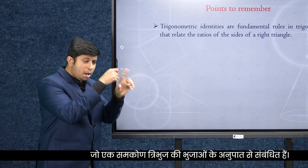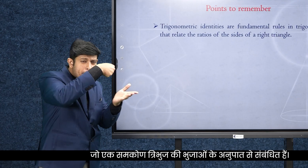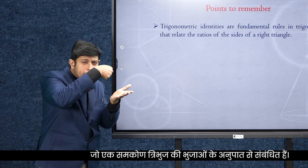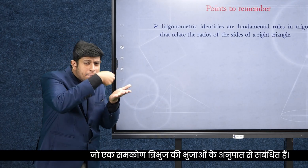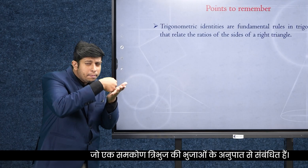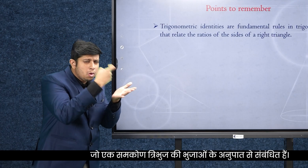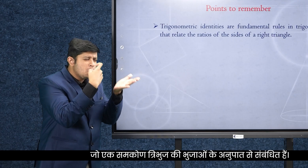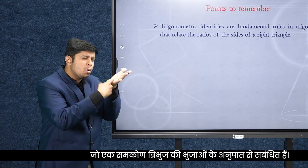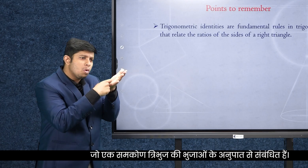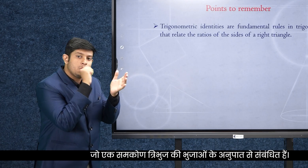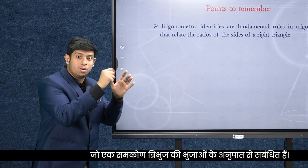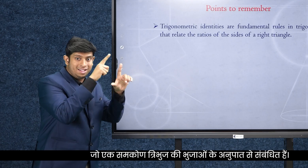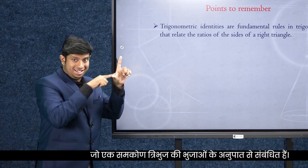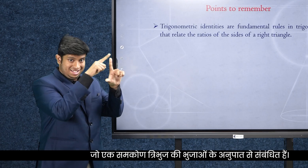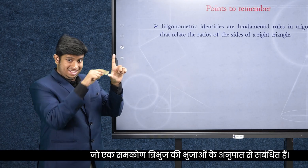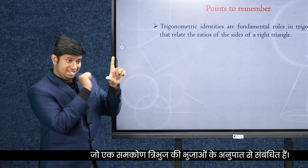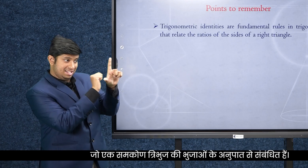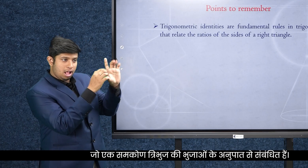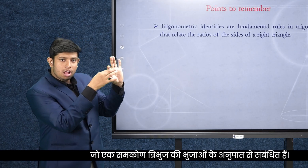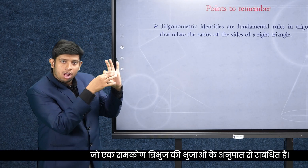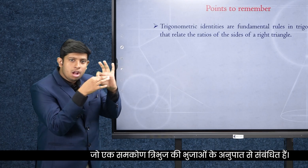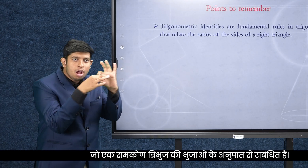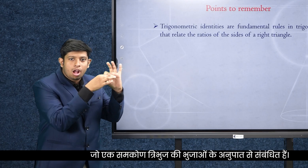की भुजाओं के अनुपात से संबंधित है।